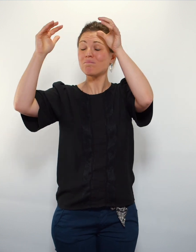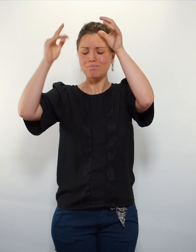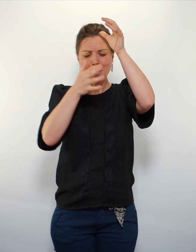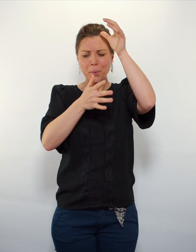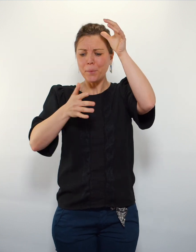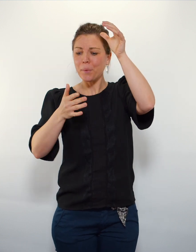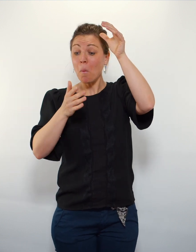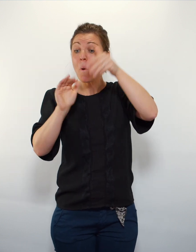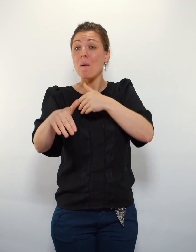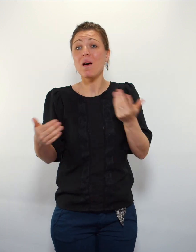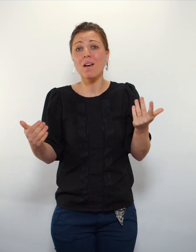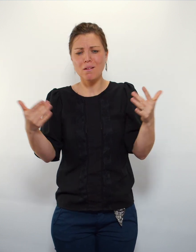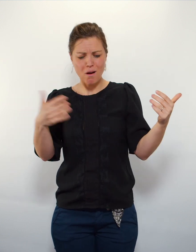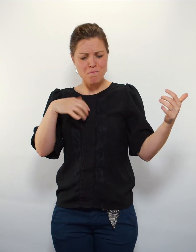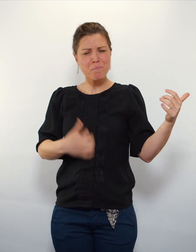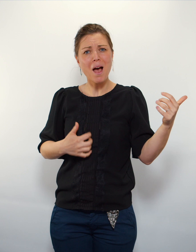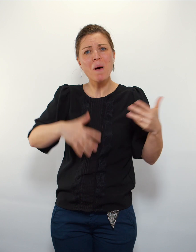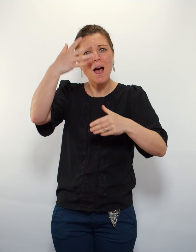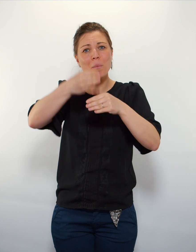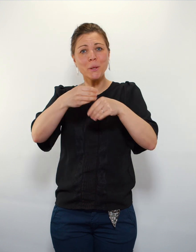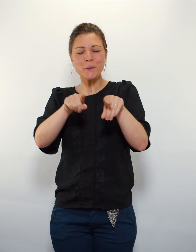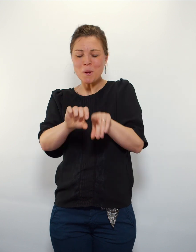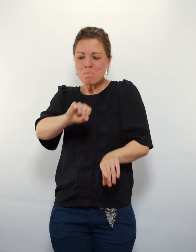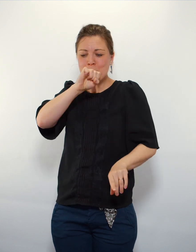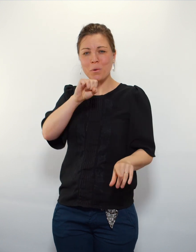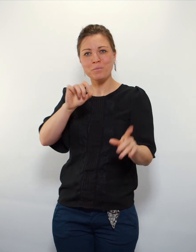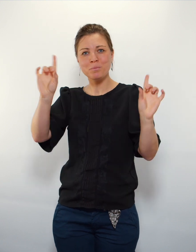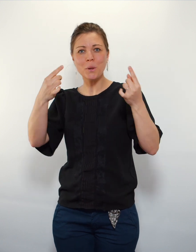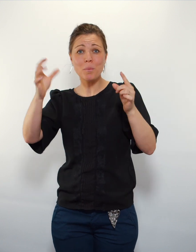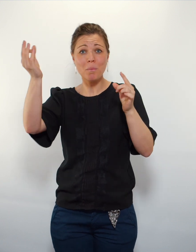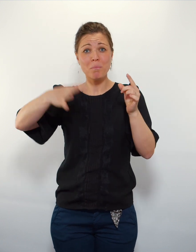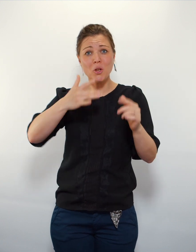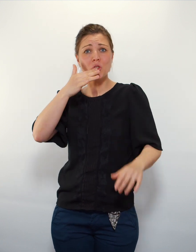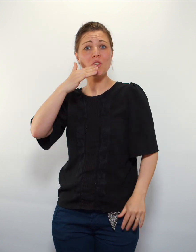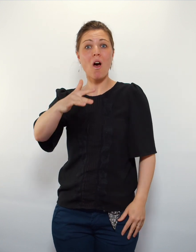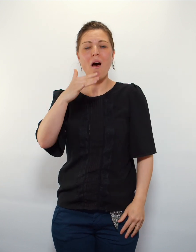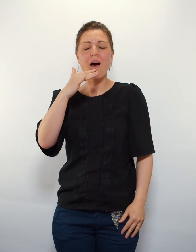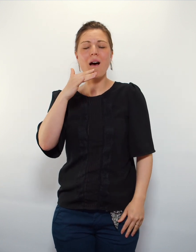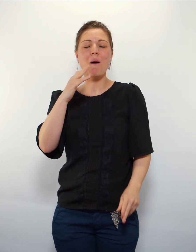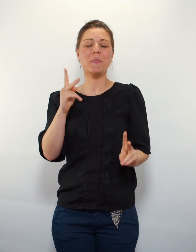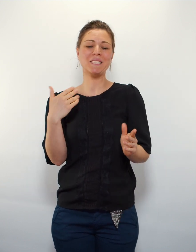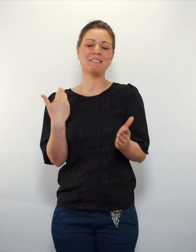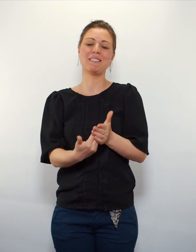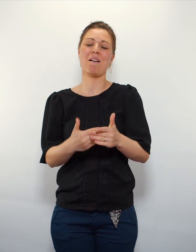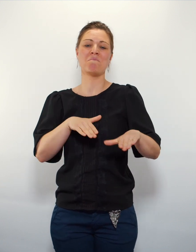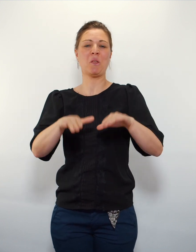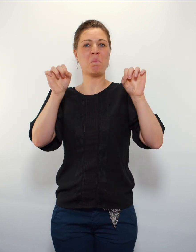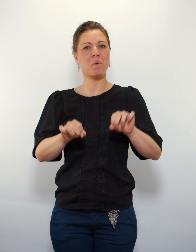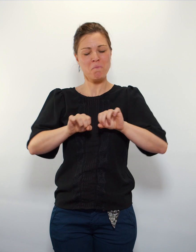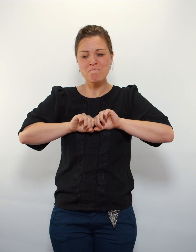la guitare. Et là, j'ai découvert une passion pour le chant, la guitare, la composition. Et si c'était par ce